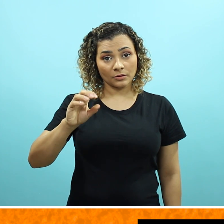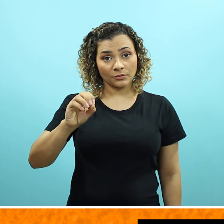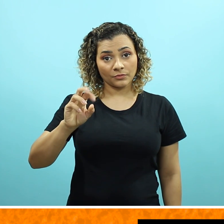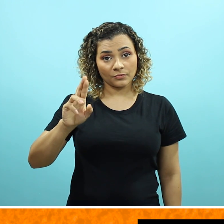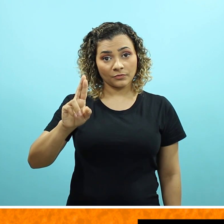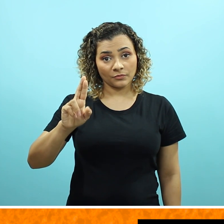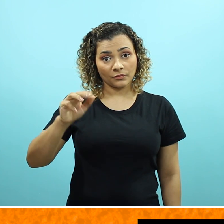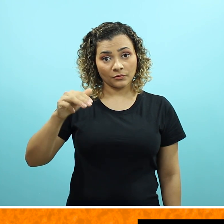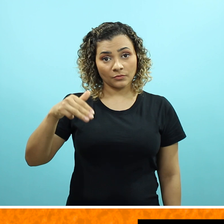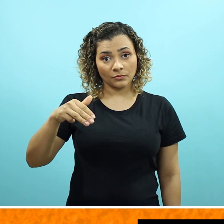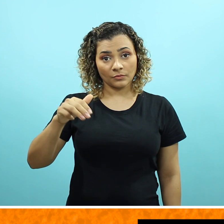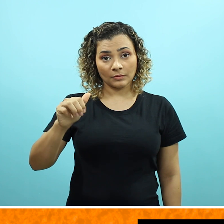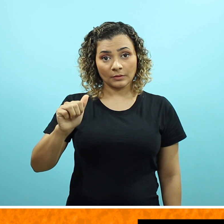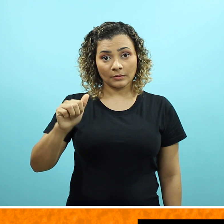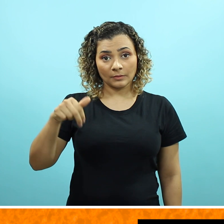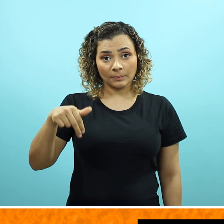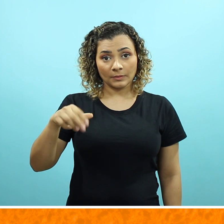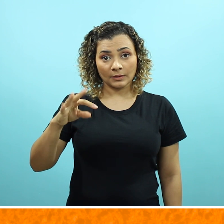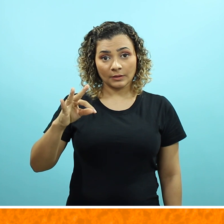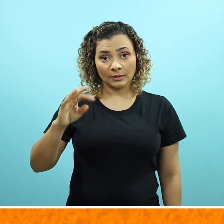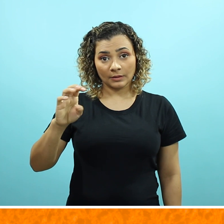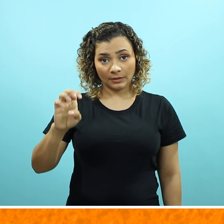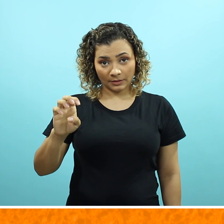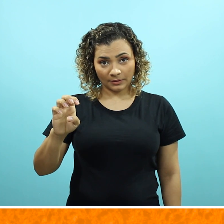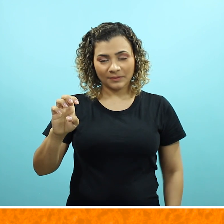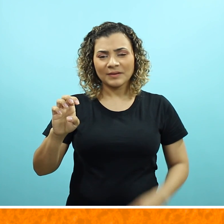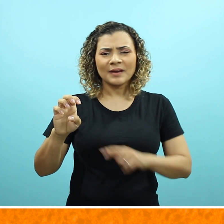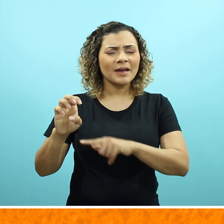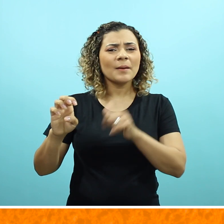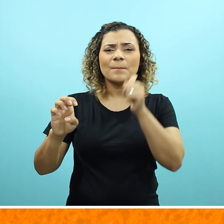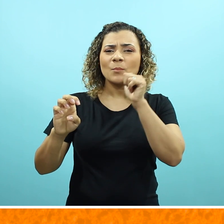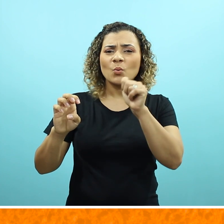Informante: Maria Gomes.